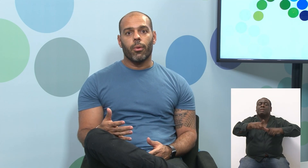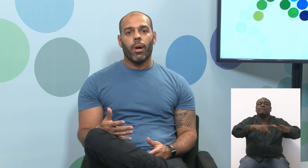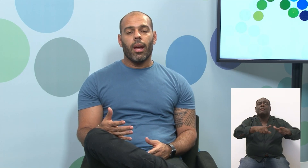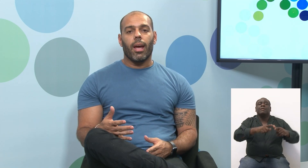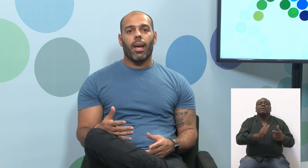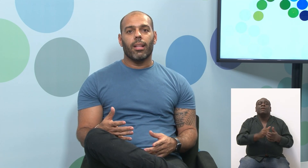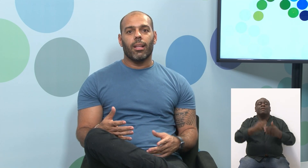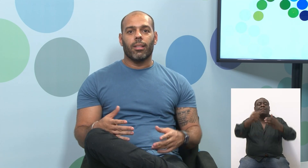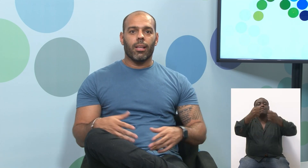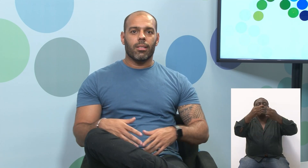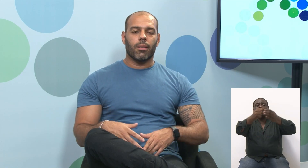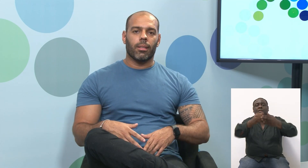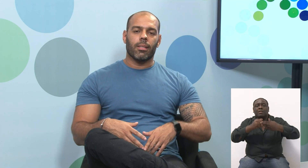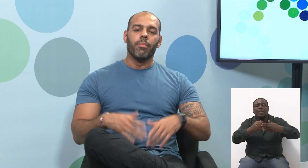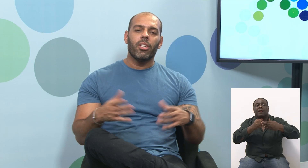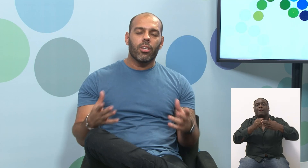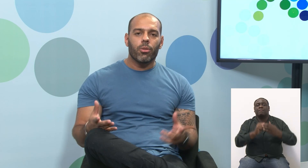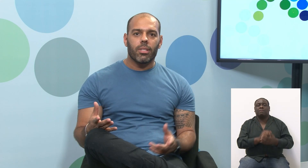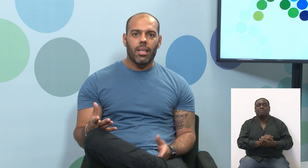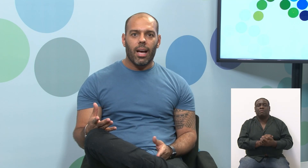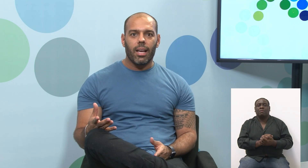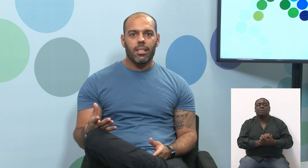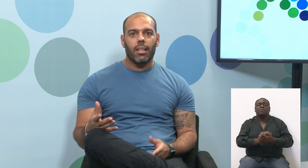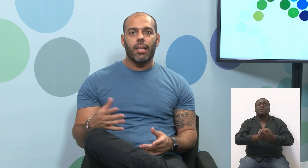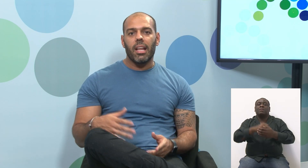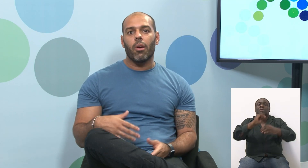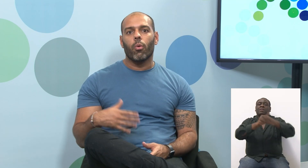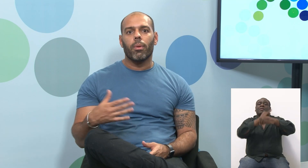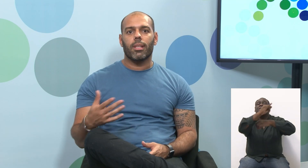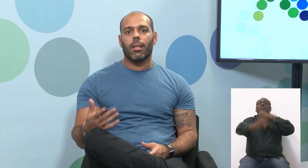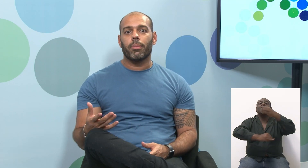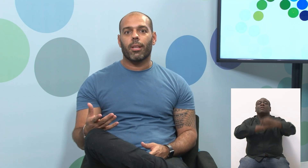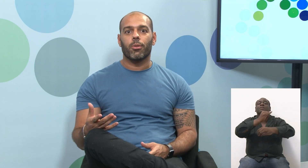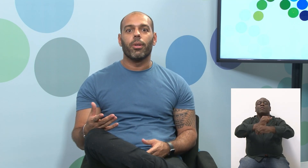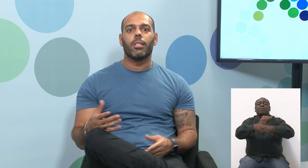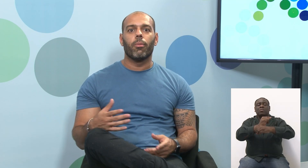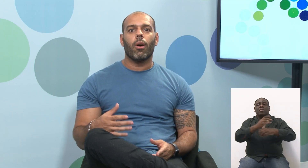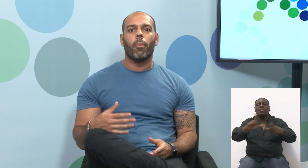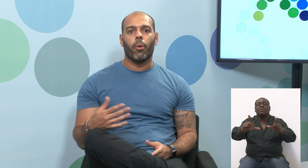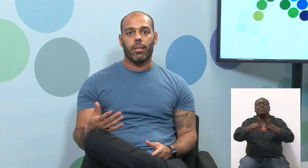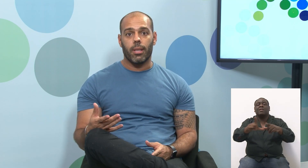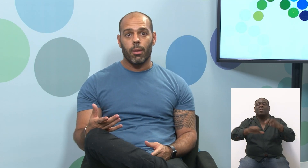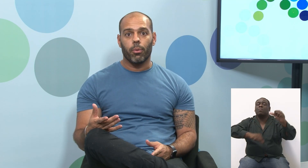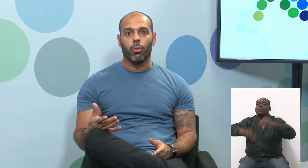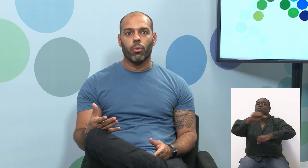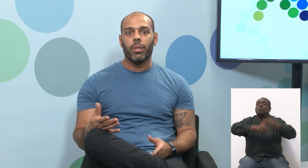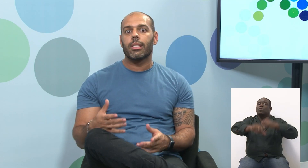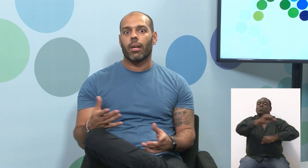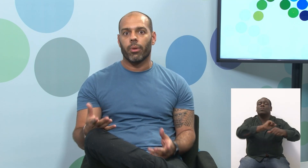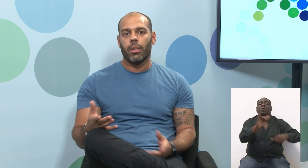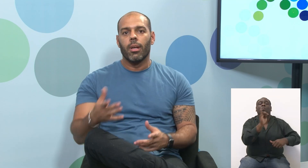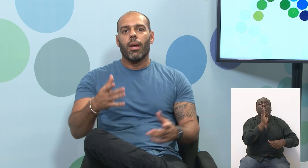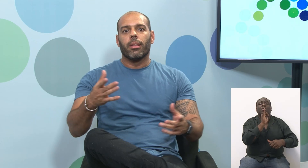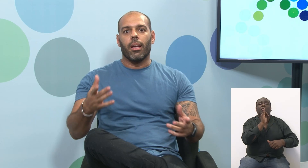questão das mídias sociais, né, terem algumas adaptações, igual, por exemplo, no Instagram,